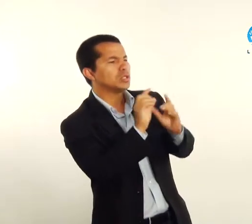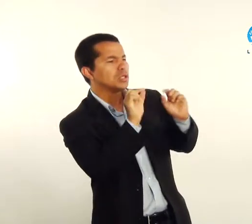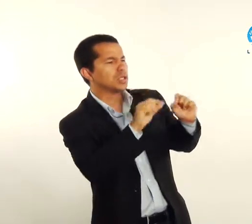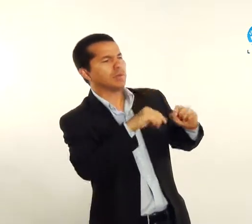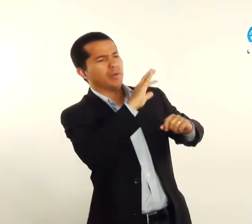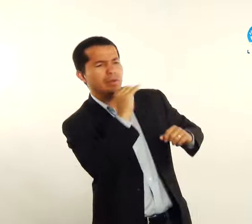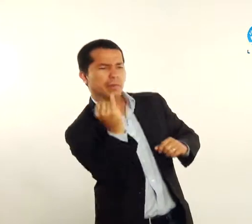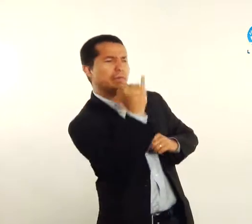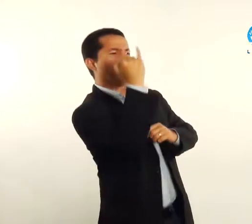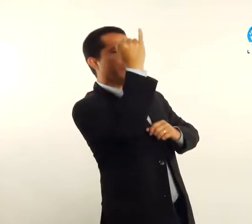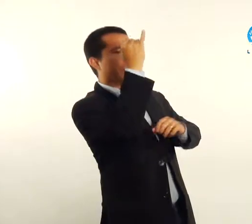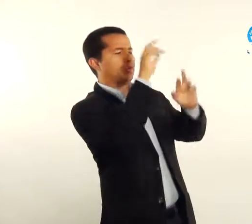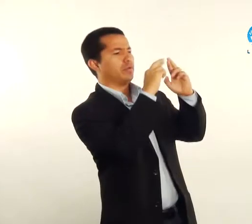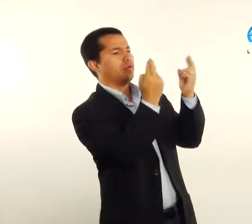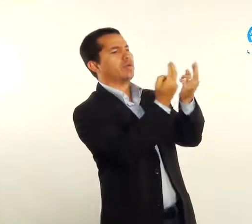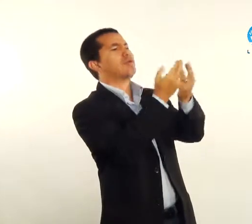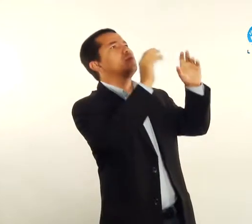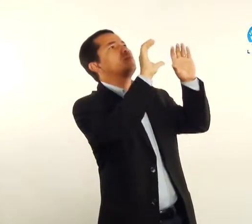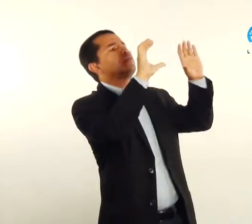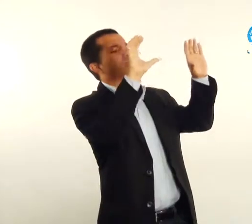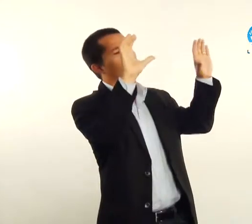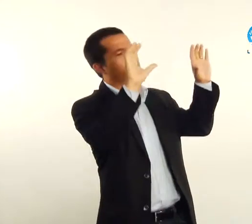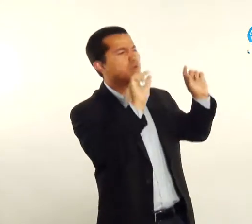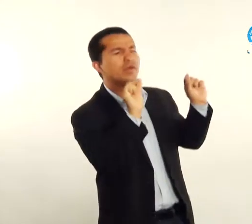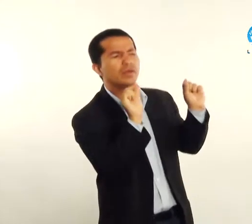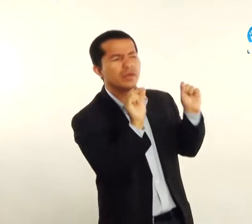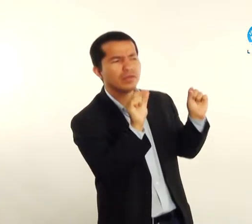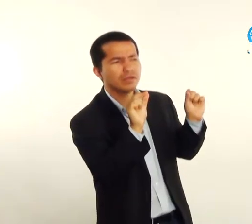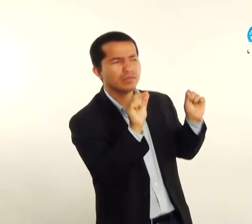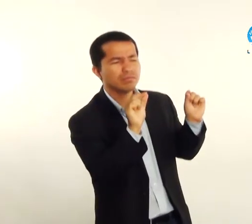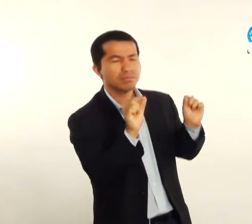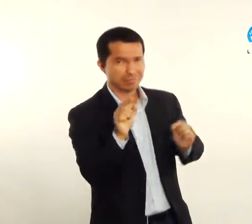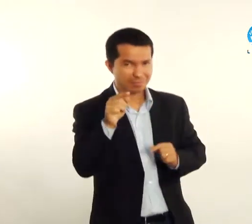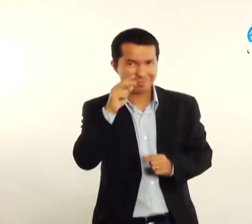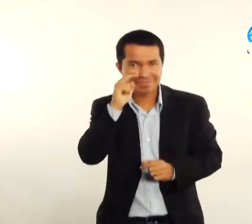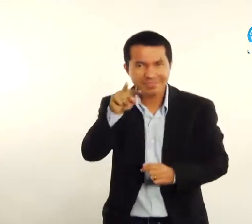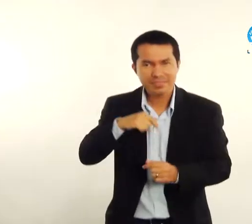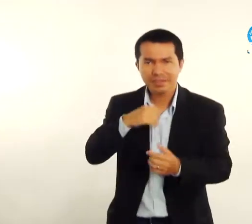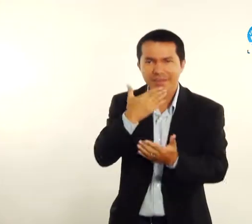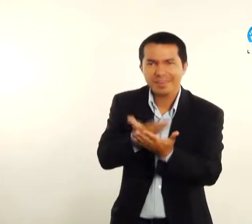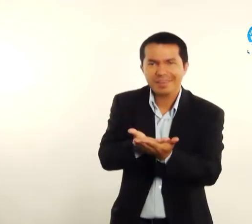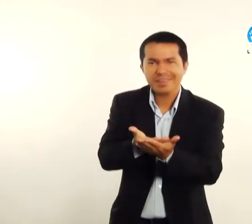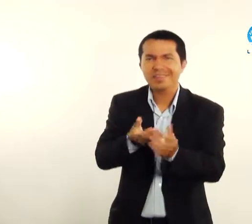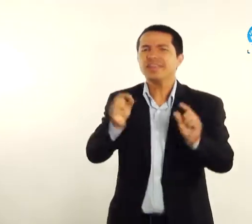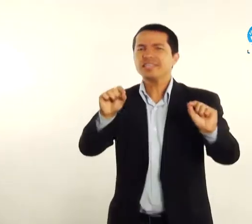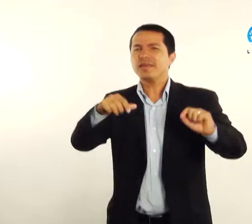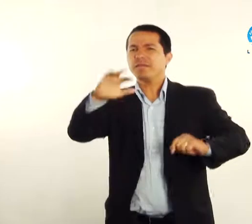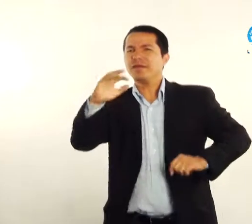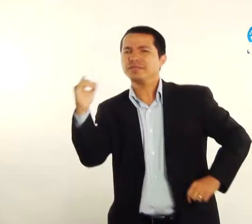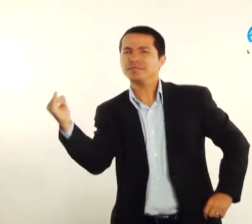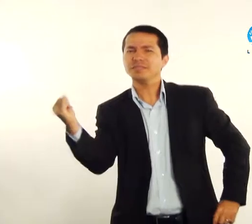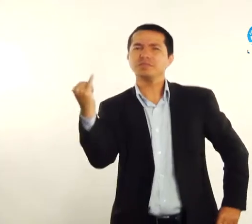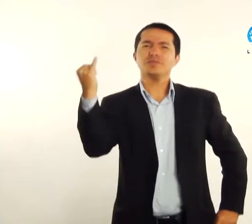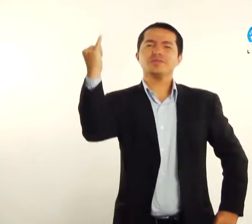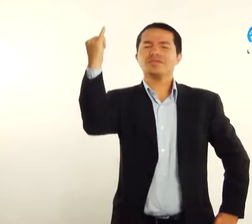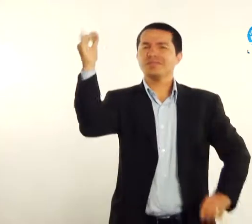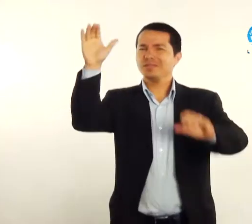o maior no reino dos céus? Interessante, né? Quem é o maior no reino dos